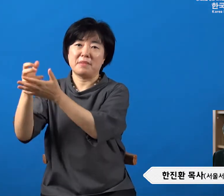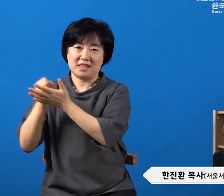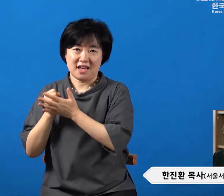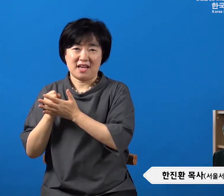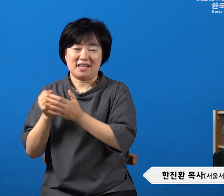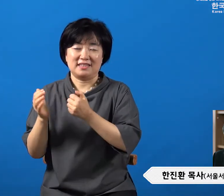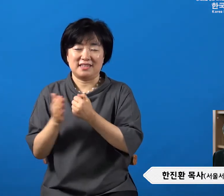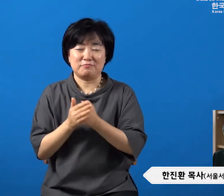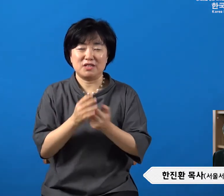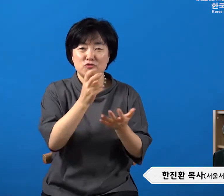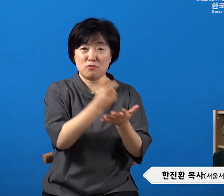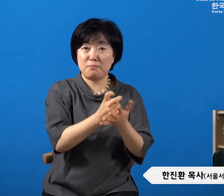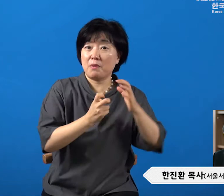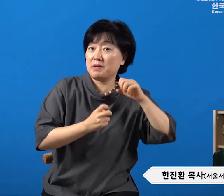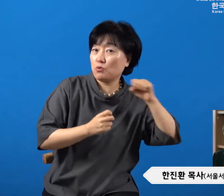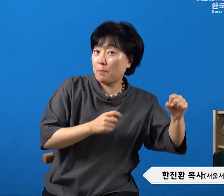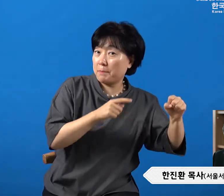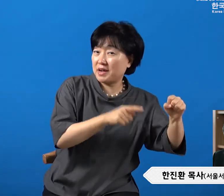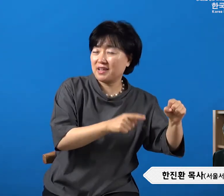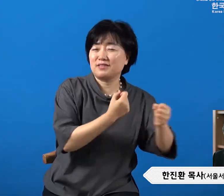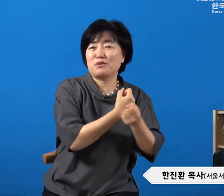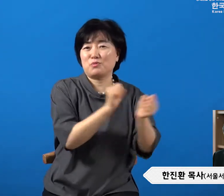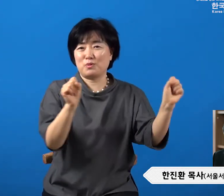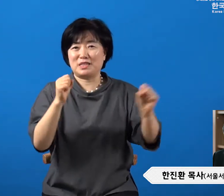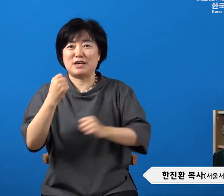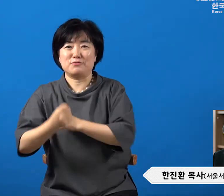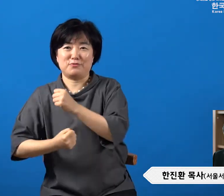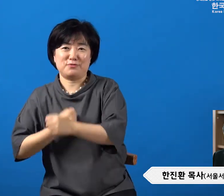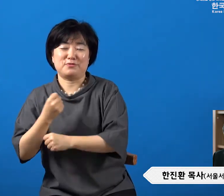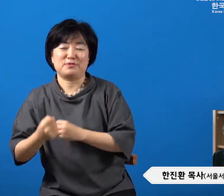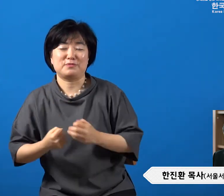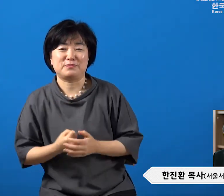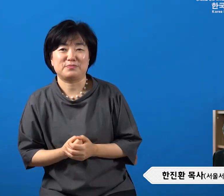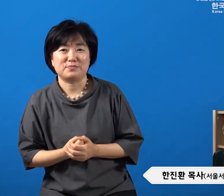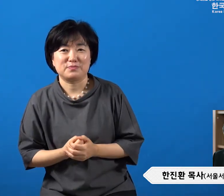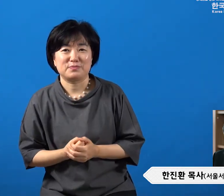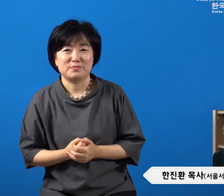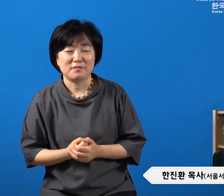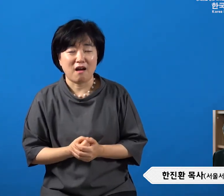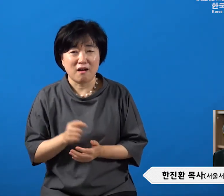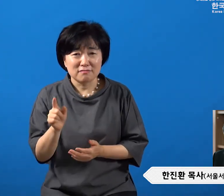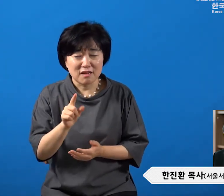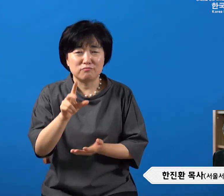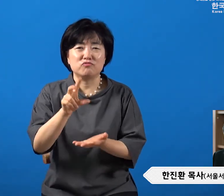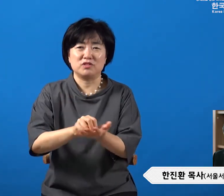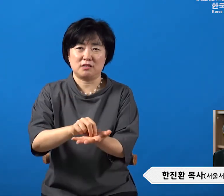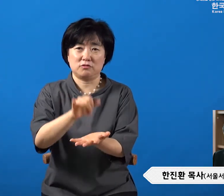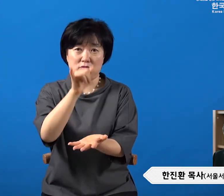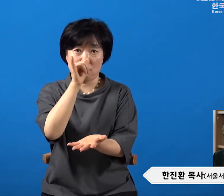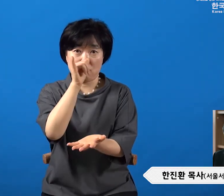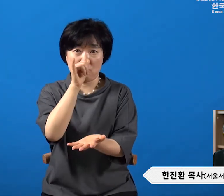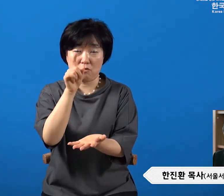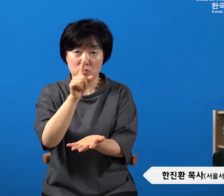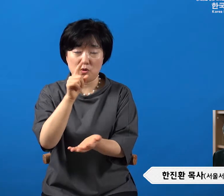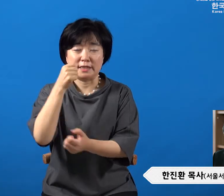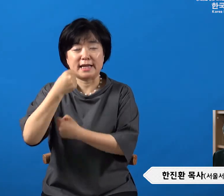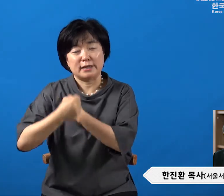그래서 율법의 속박에서도 자유를 얻게 되었습니다. 그런데 여기에 문제가 있습니다.